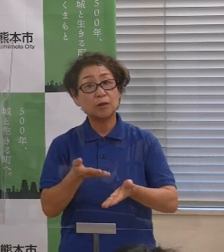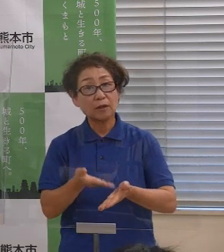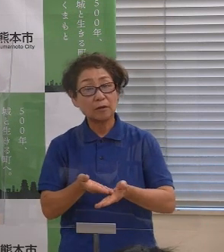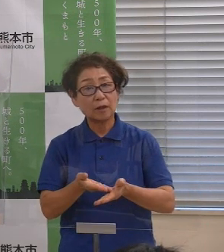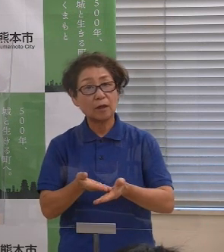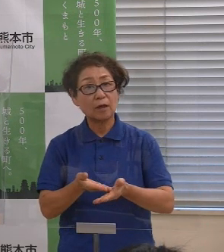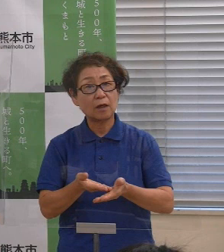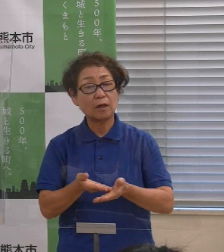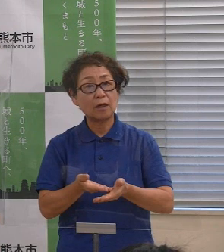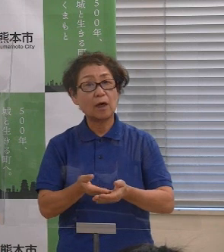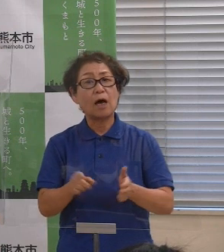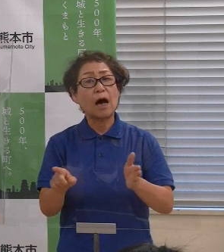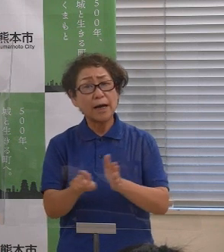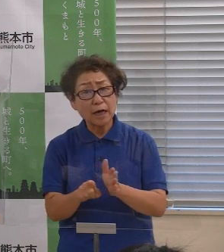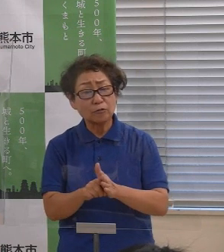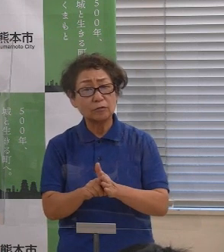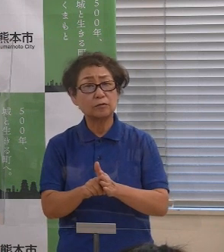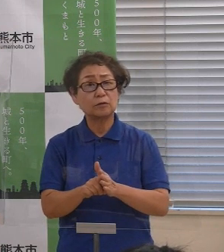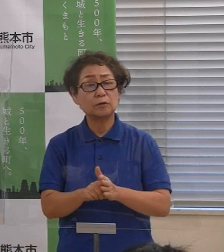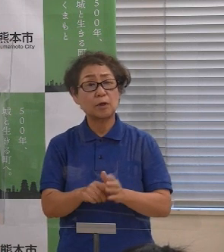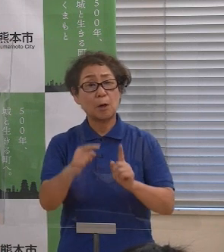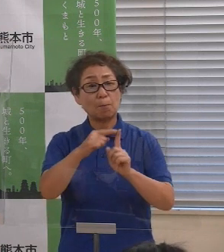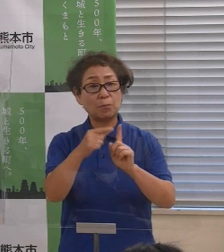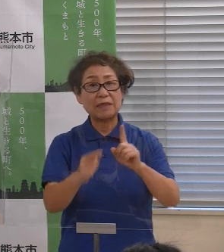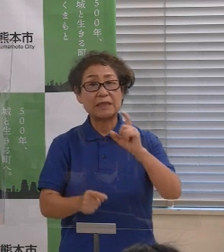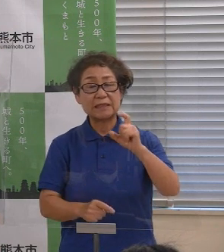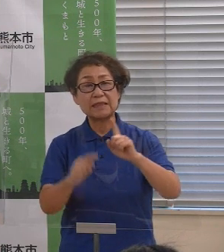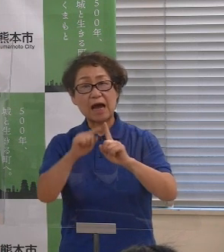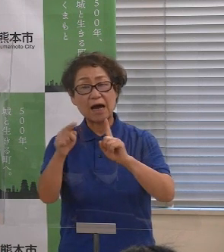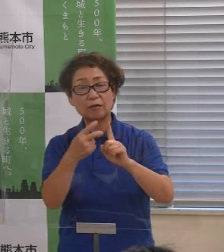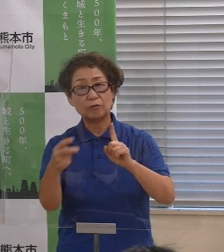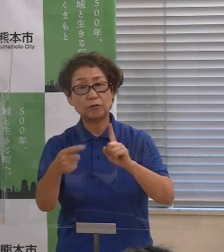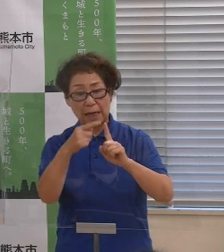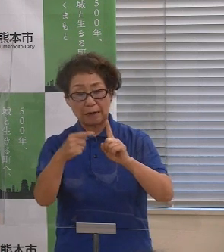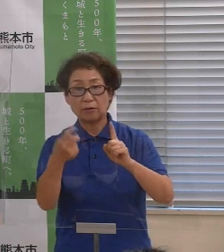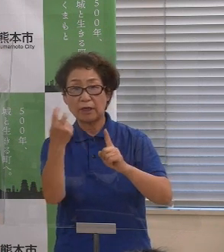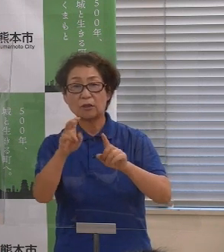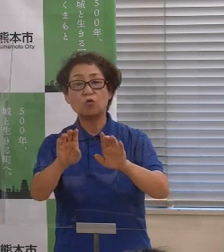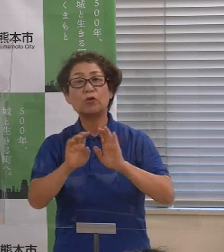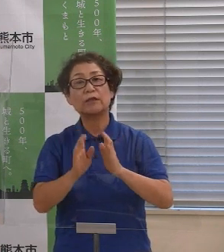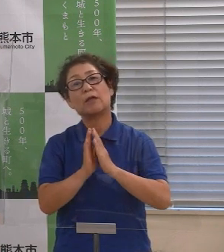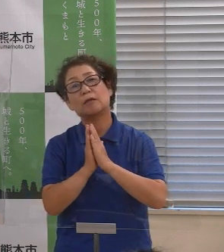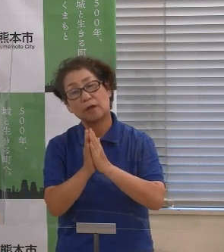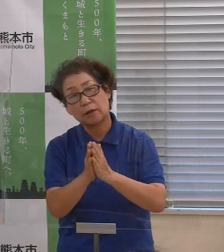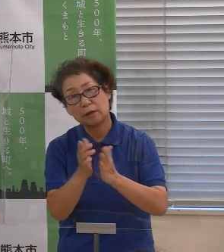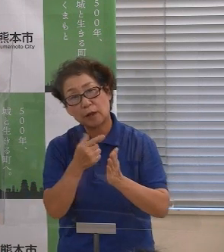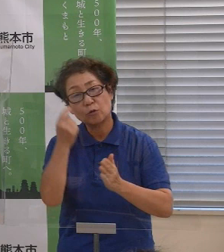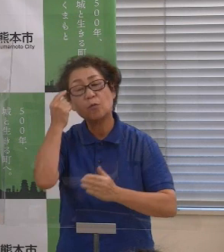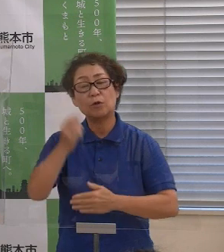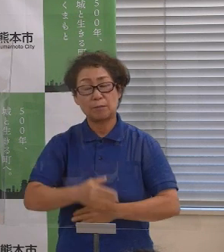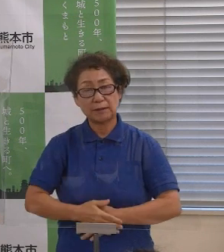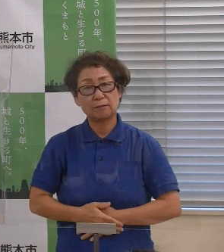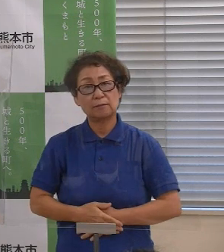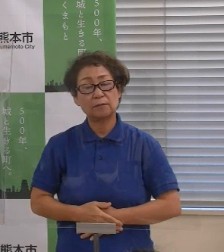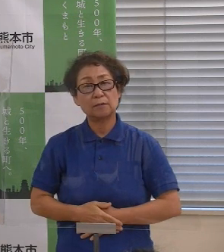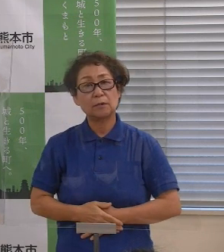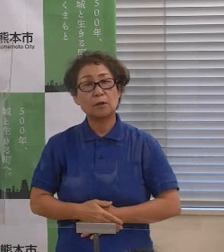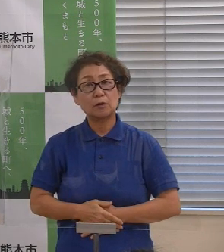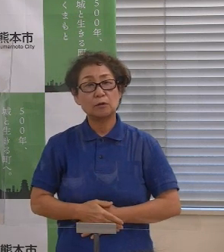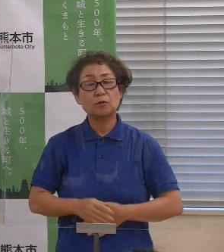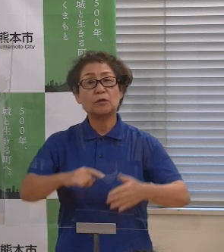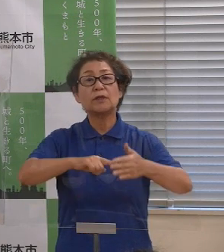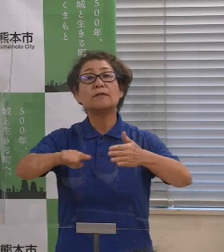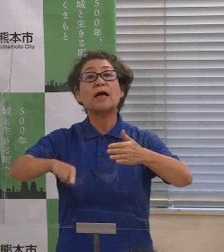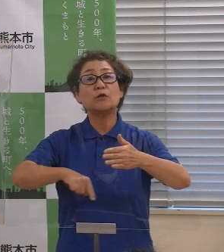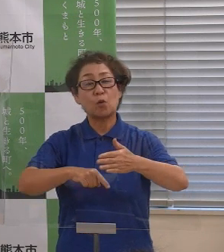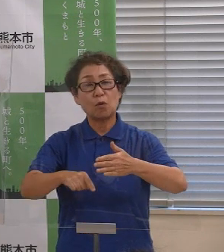も早くですねこの PCR 検査を受けていただくという必要がありますので、そうしたことをです